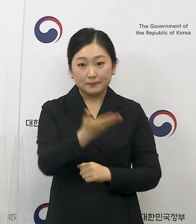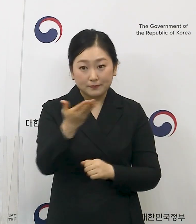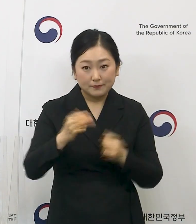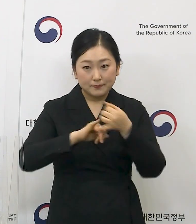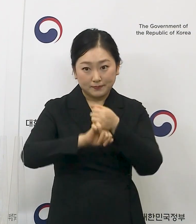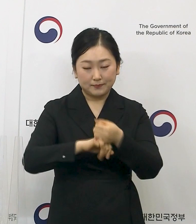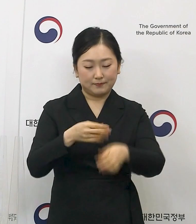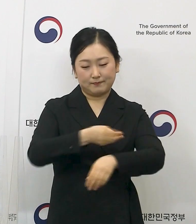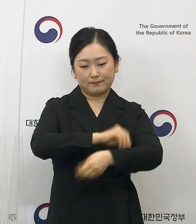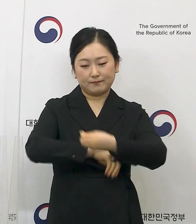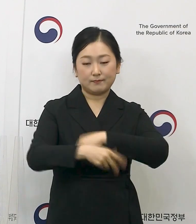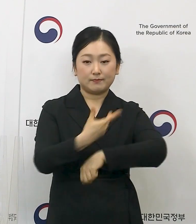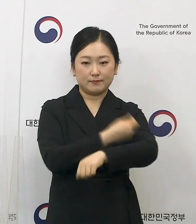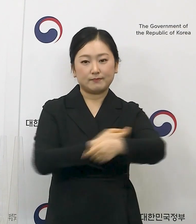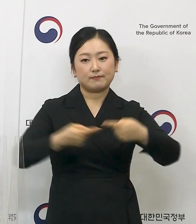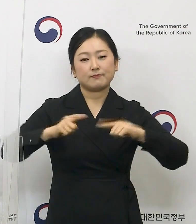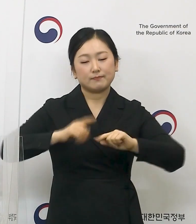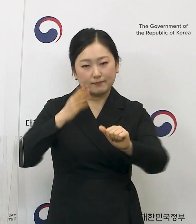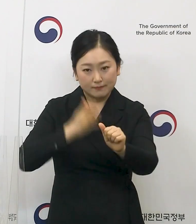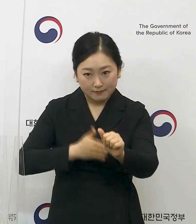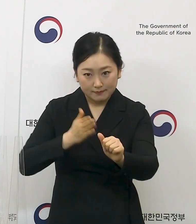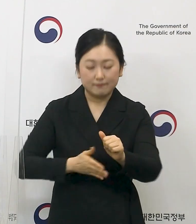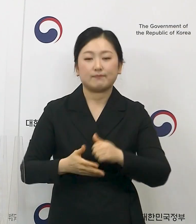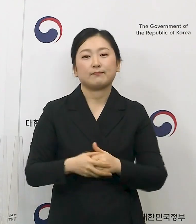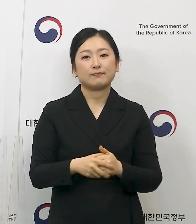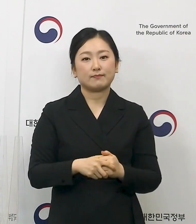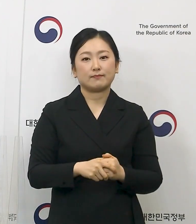대상자분들의 적극적인 접종 참여를 부탁드립니다.